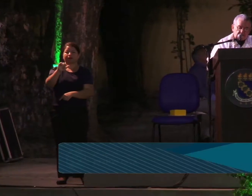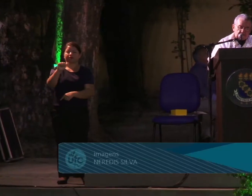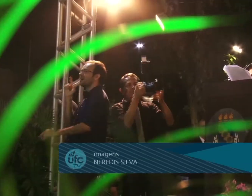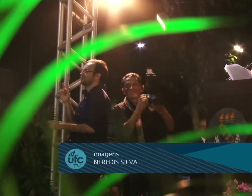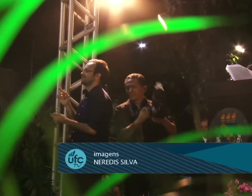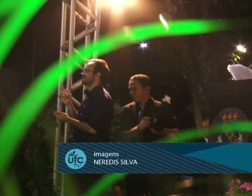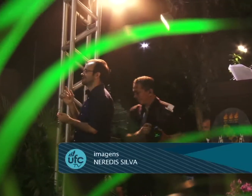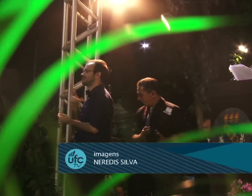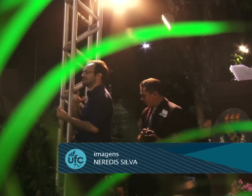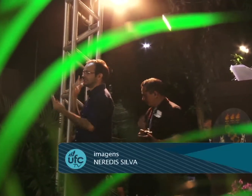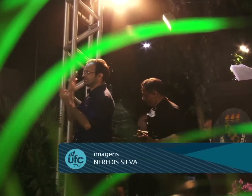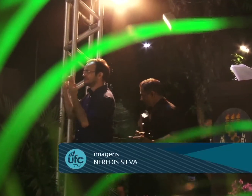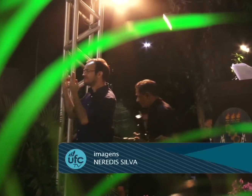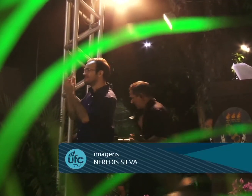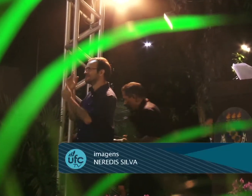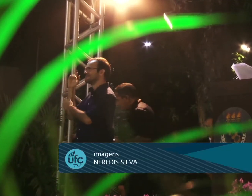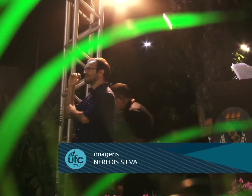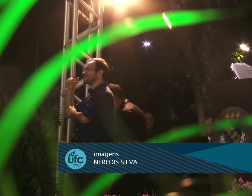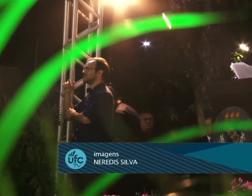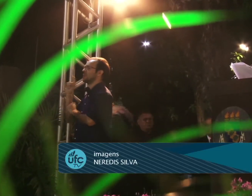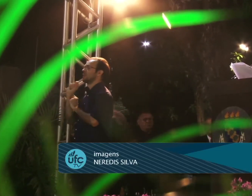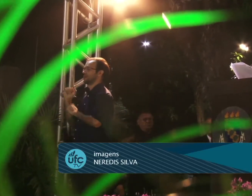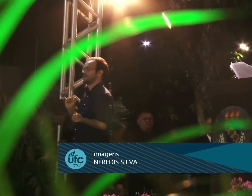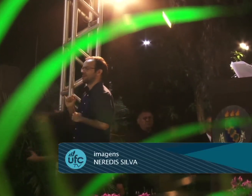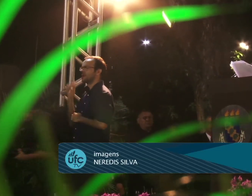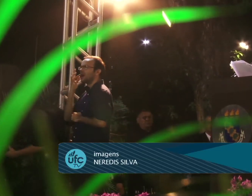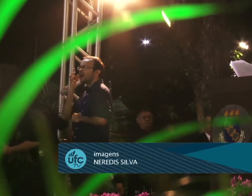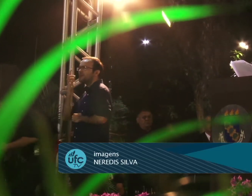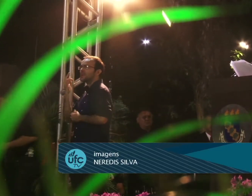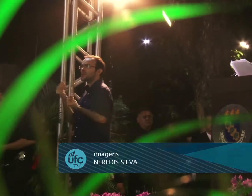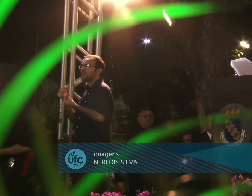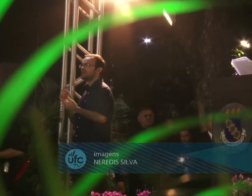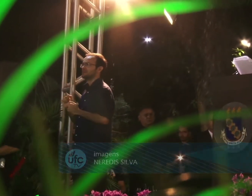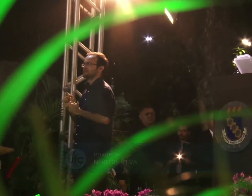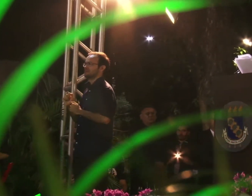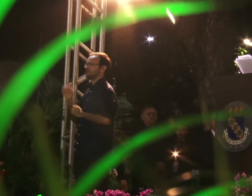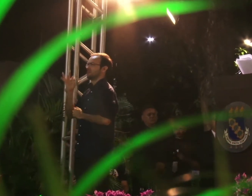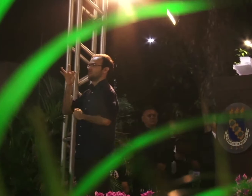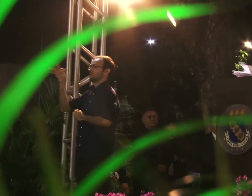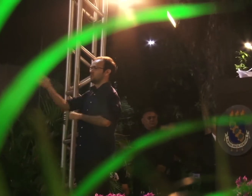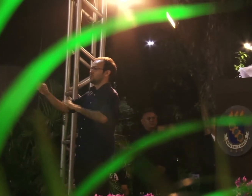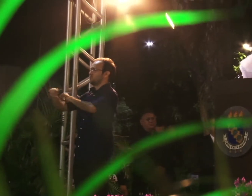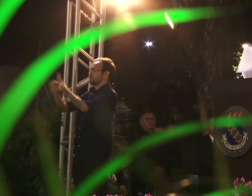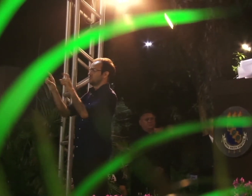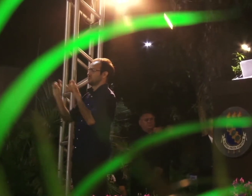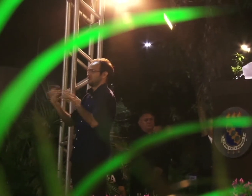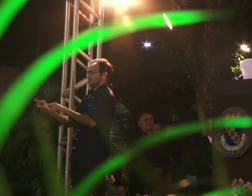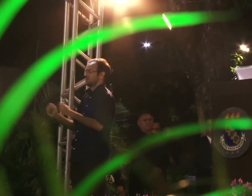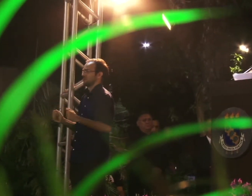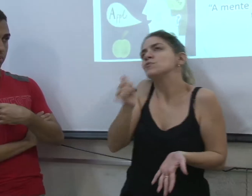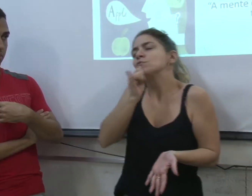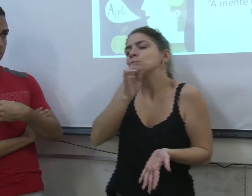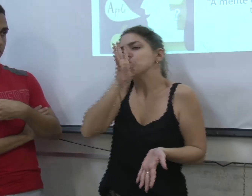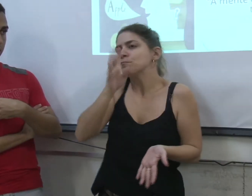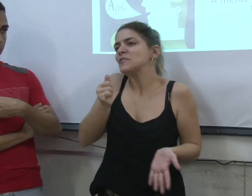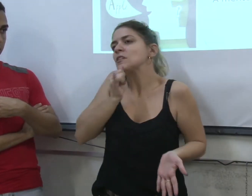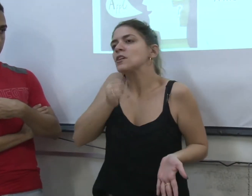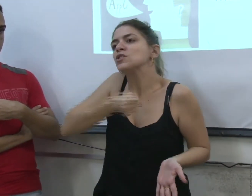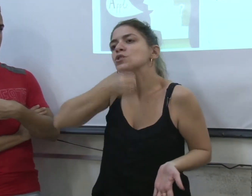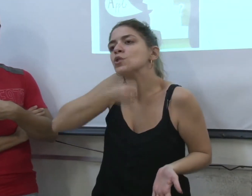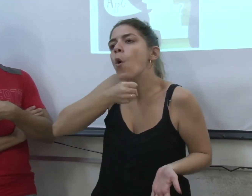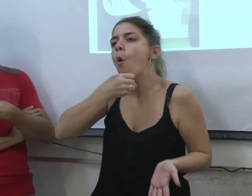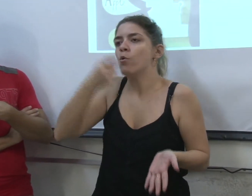de sinais, Libras, estará lá, traduzindo tudo, tornando acessível todo o conteúdo. O